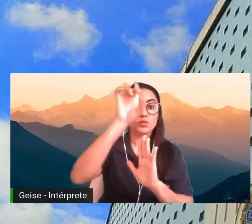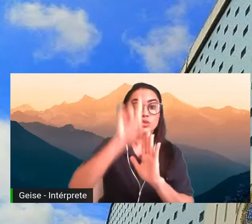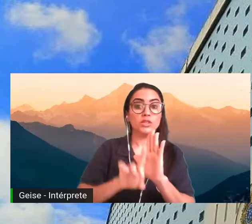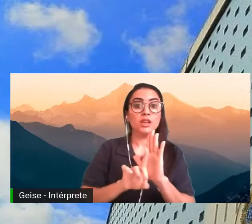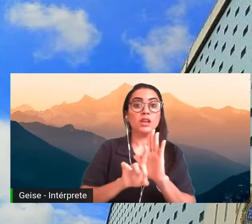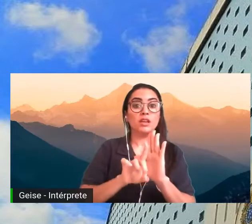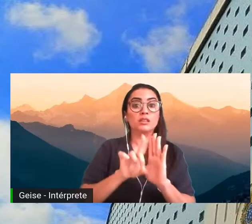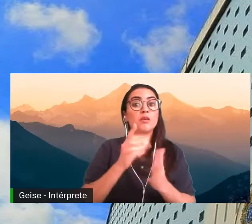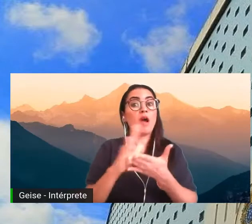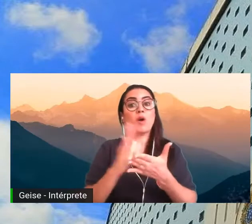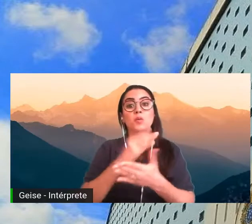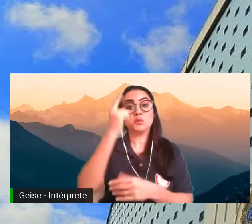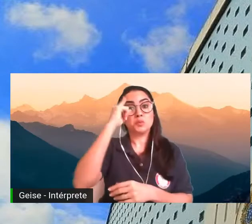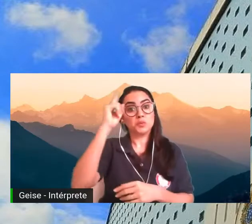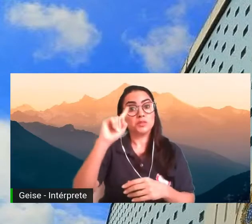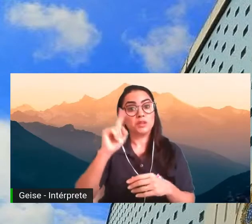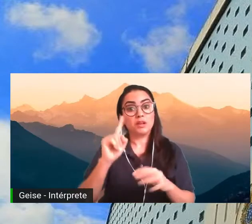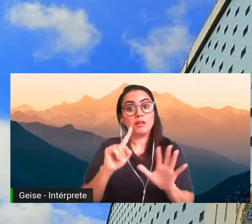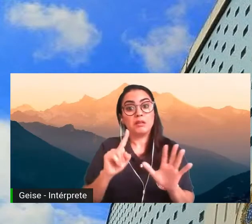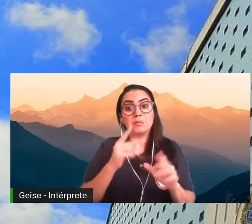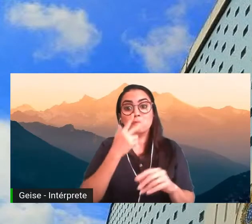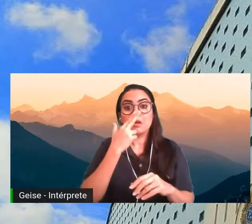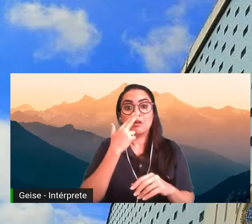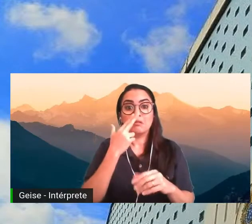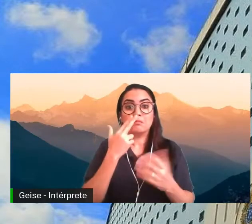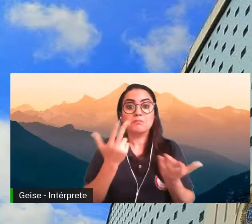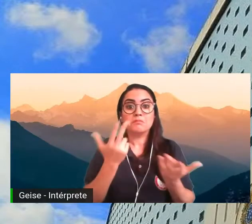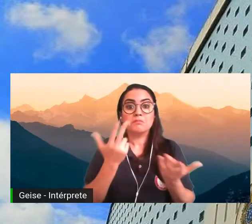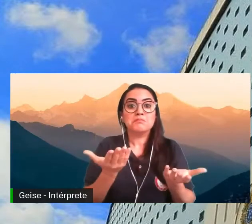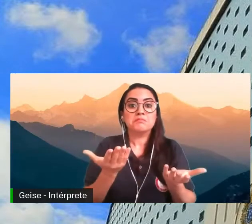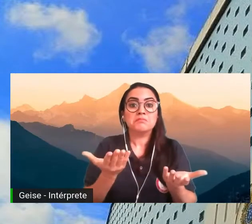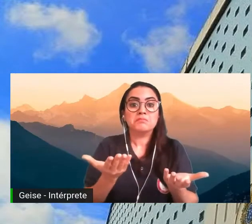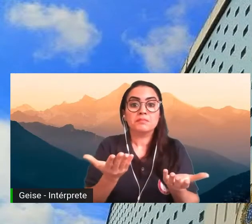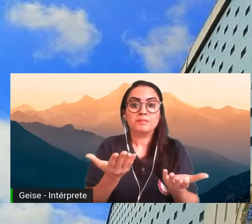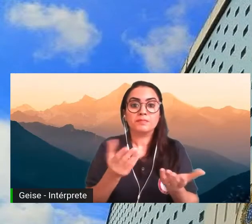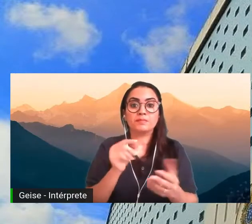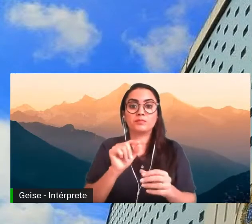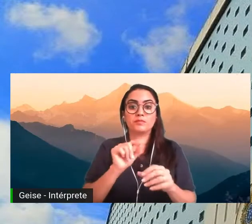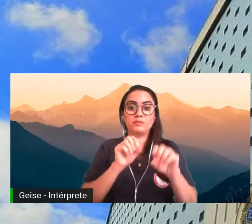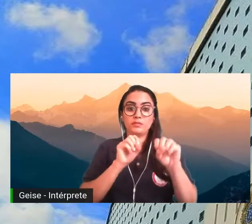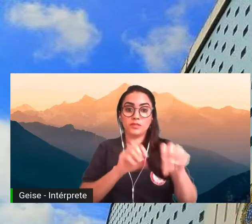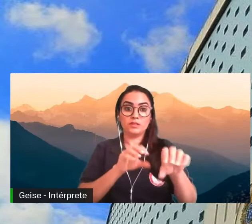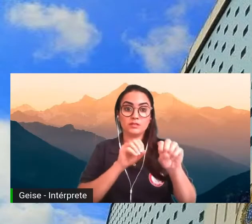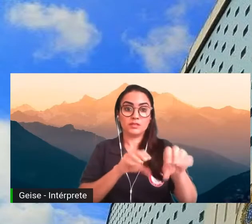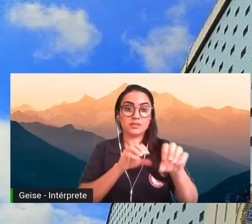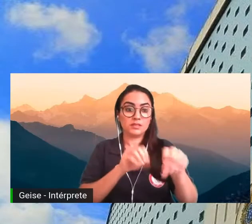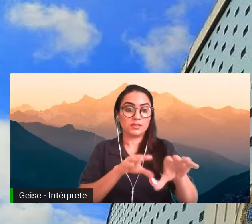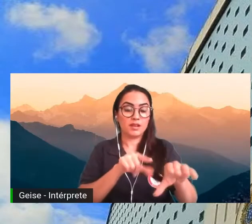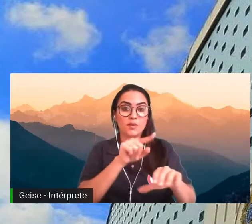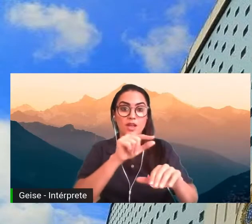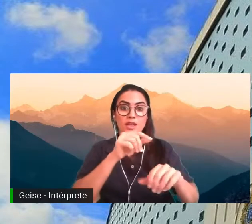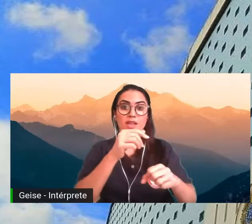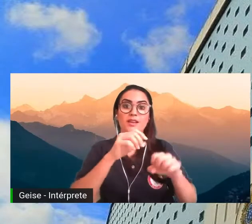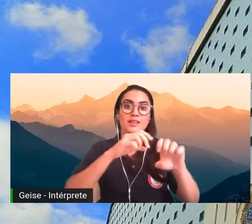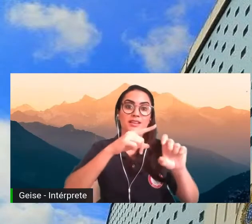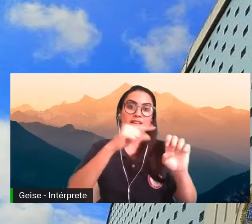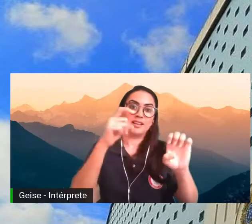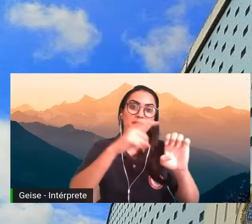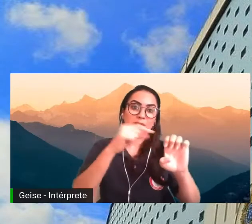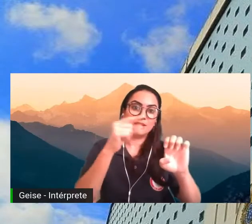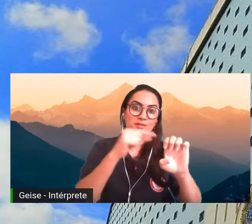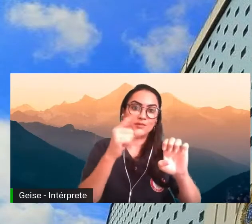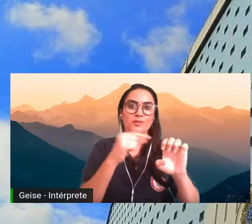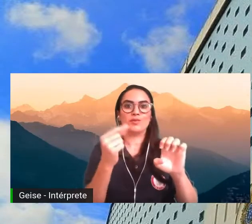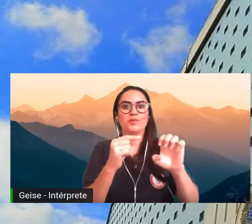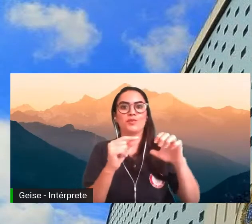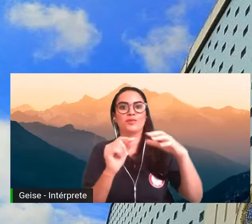conscientes. A adequação psicológica dos estudantes à disciplina empresarial? A educação profissional e tecnológica sempre